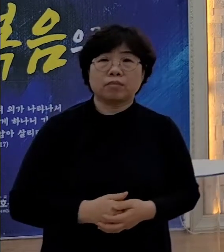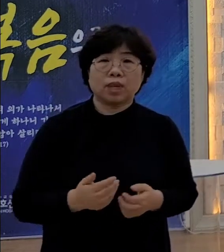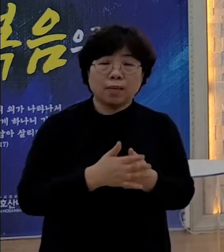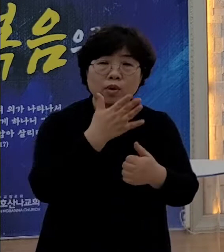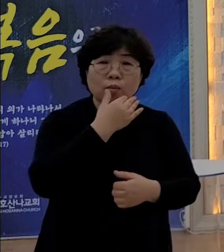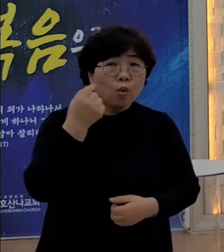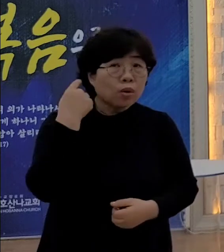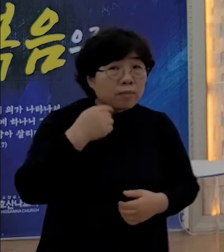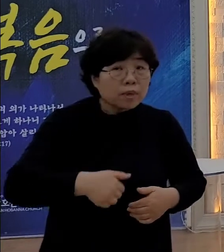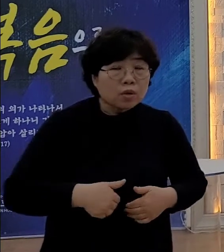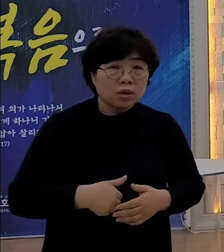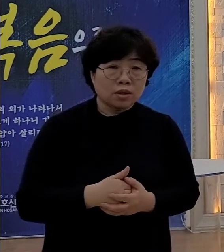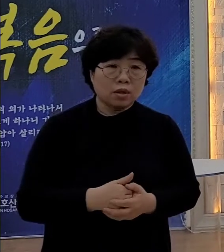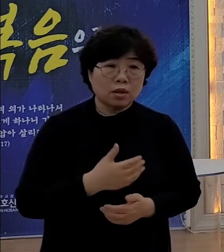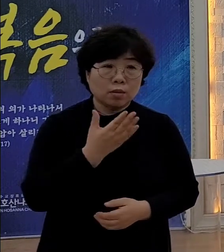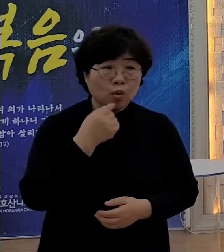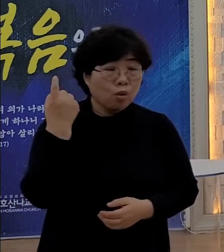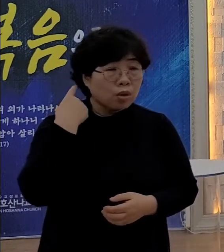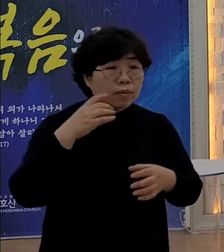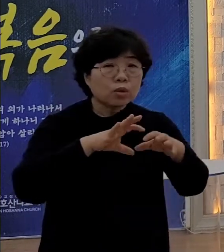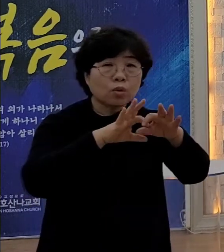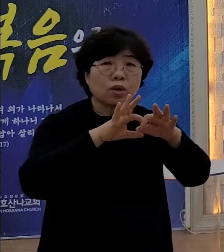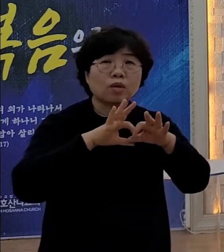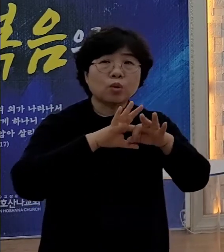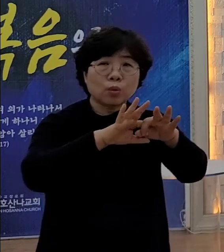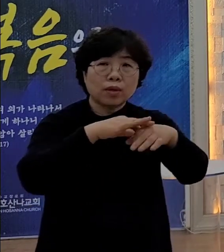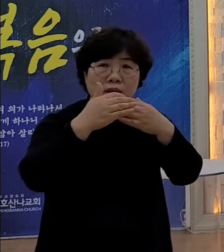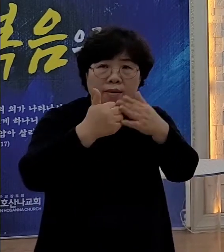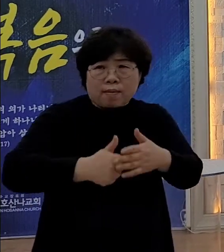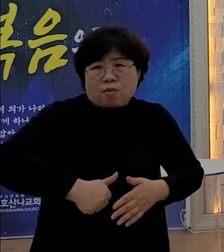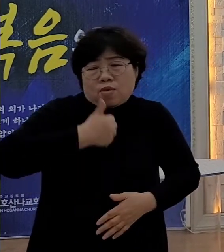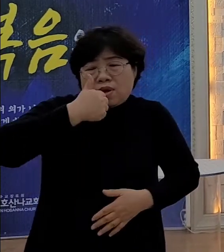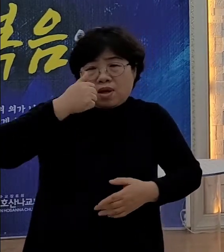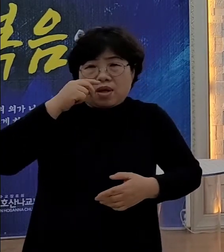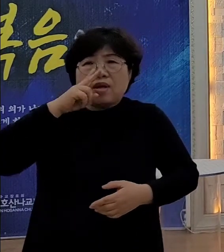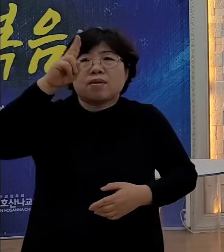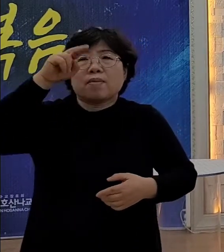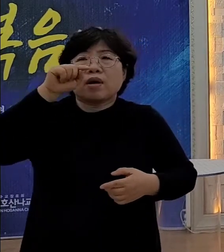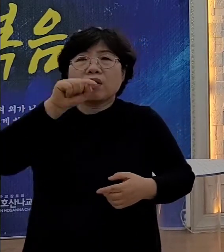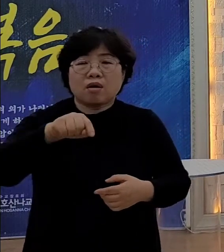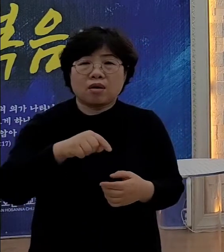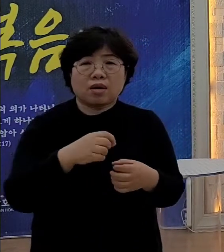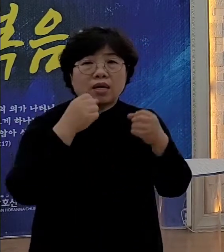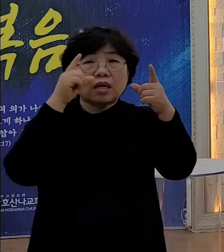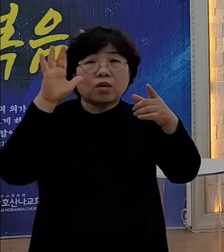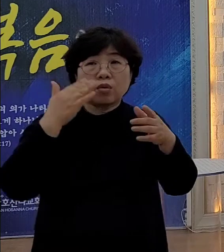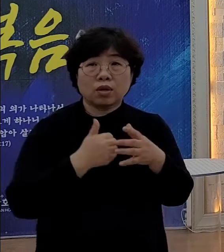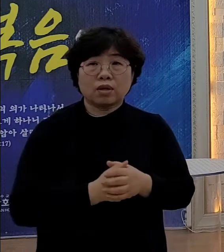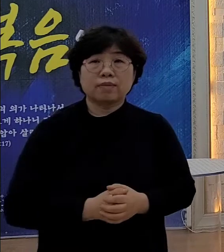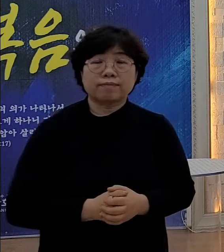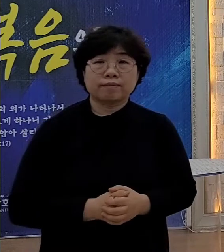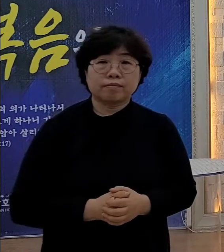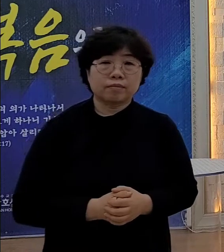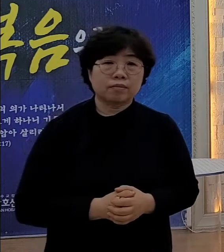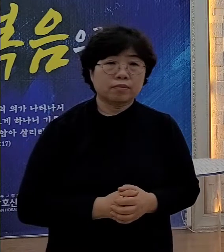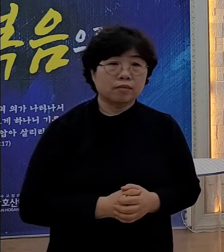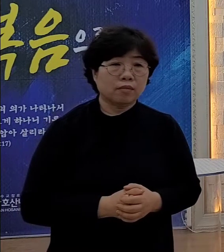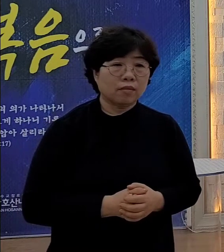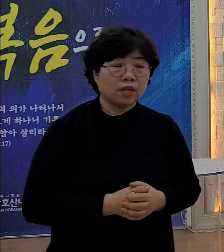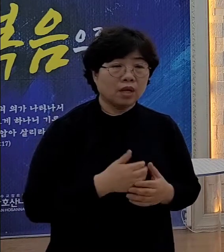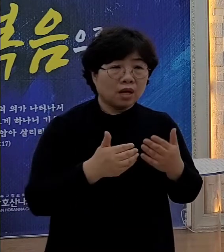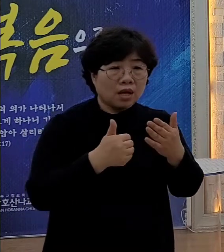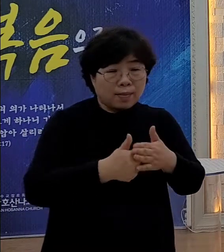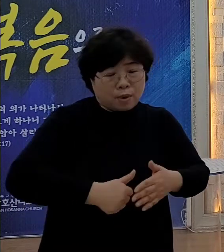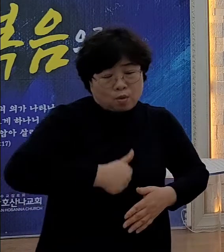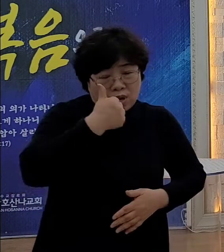필요한 거예요. 뭘 깨닫게 해준다고요? 하나님의 진노, 이 심각성. 지금 하나님의 진노의